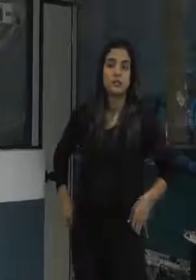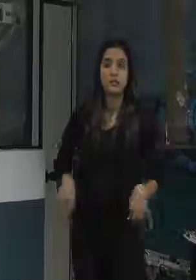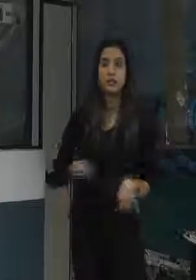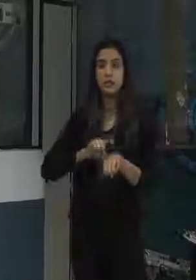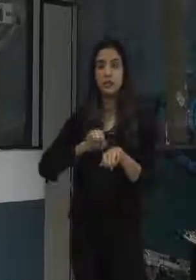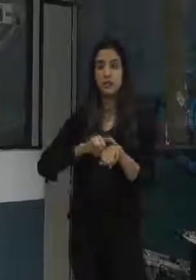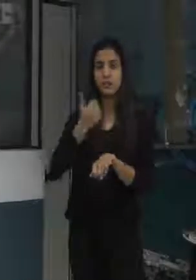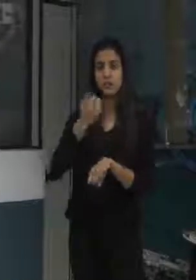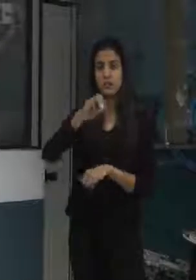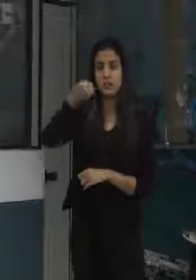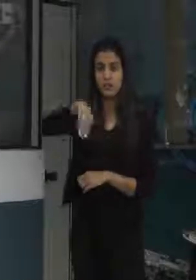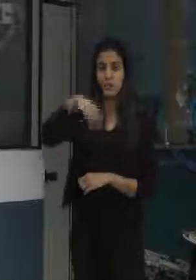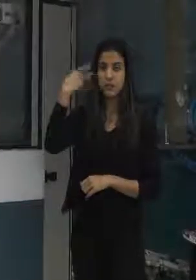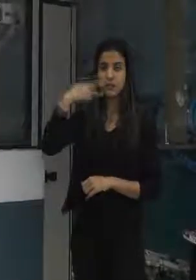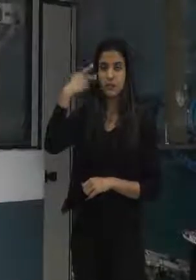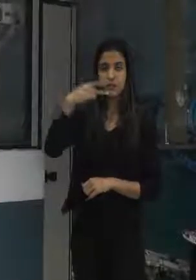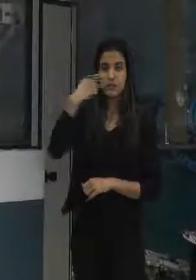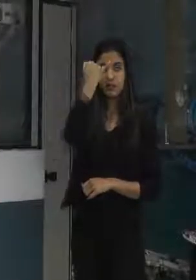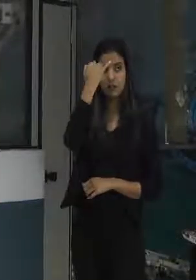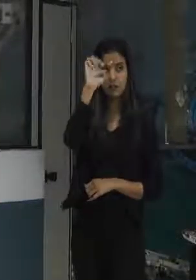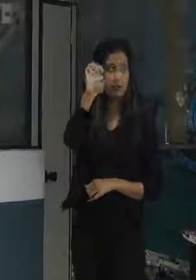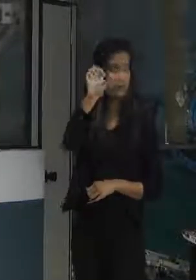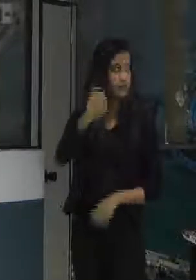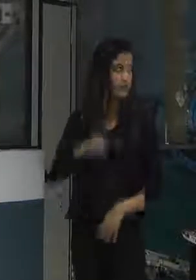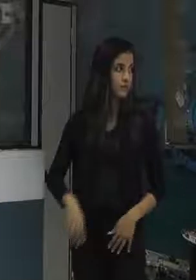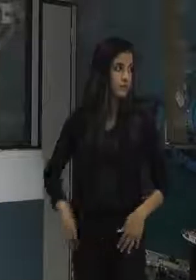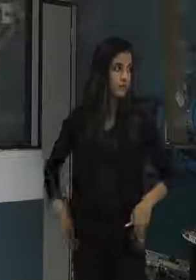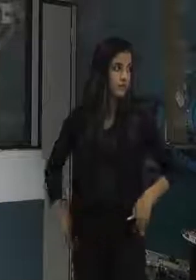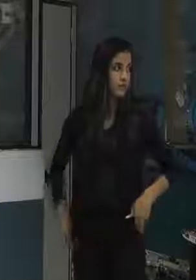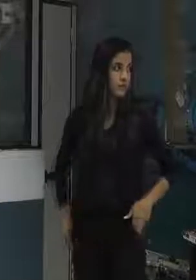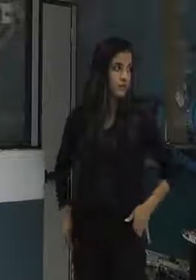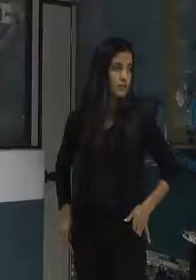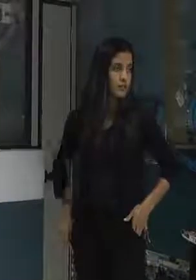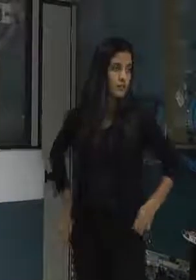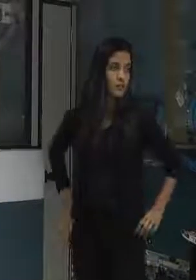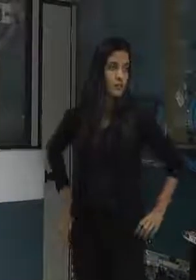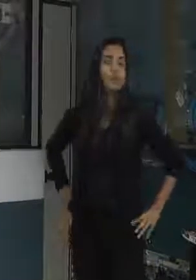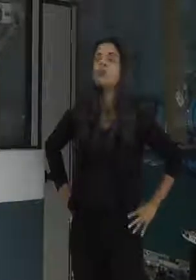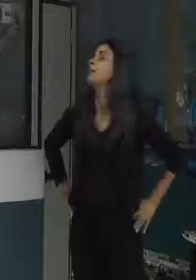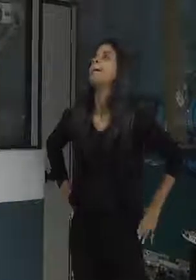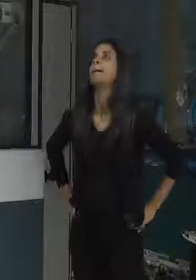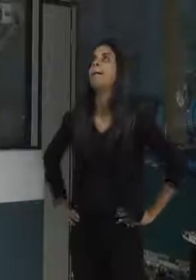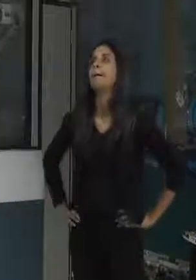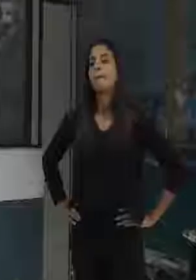de 10 minutos, vereador Ivo Evangelista. Agora você, vereador.